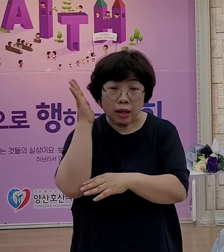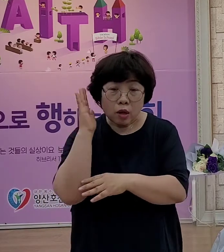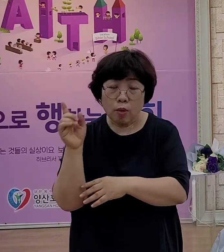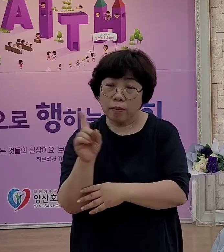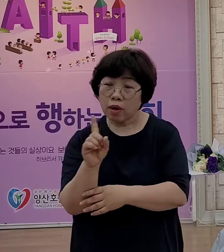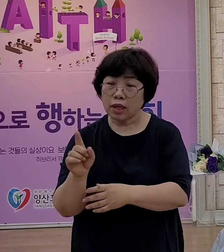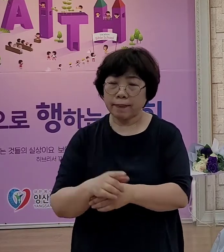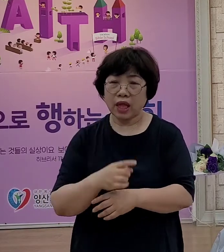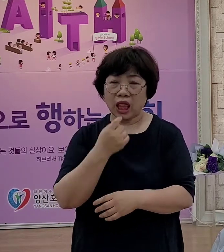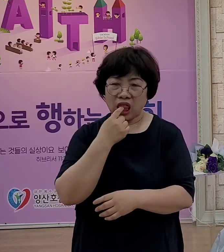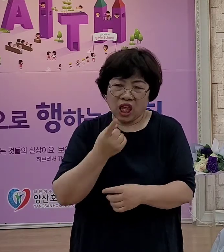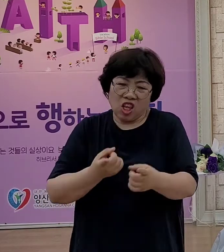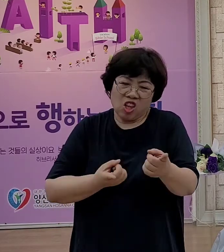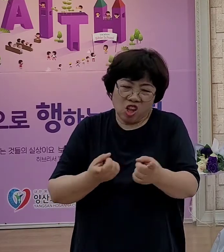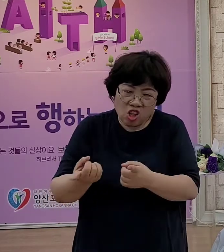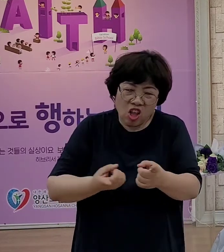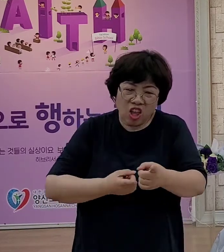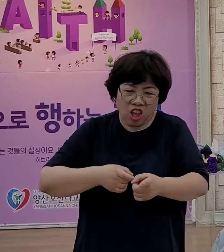혀는